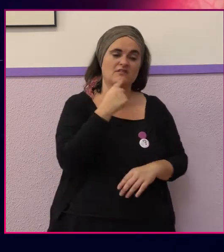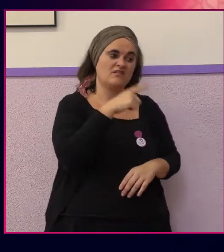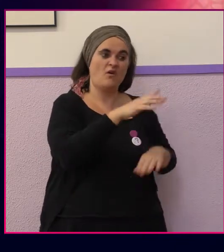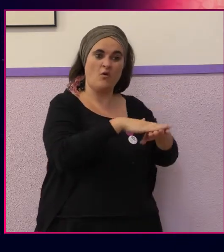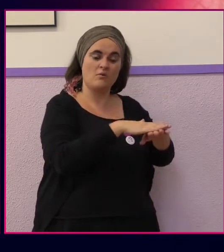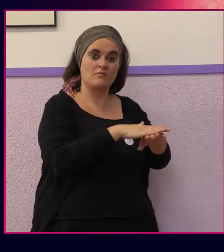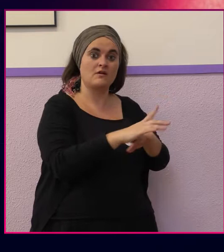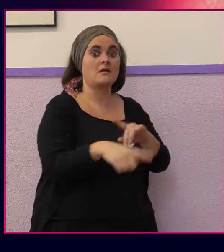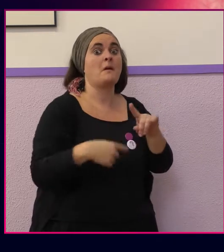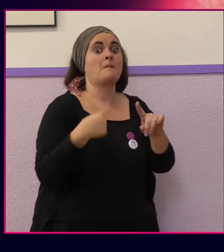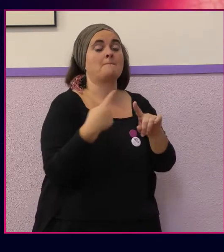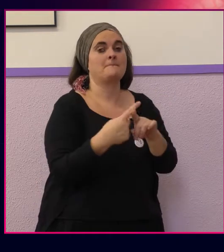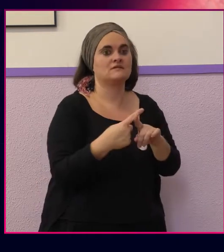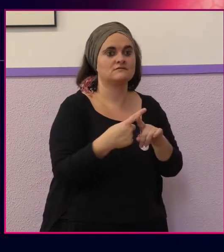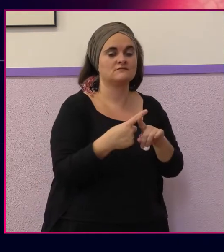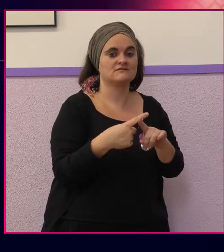alde.